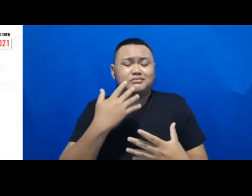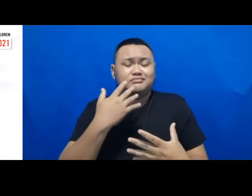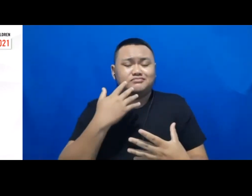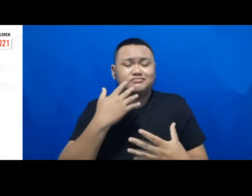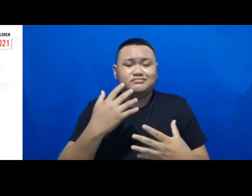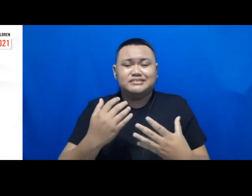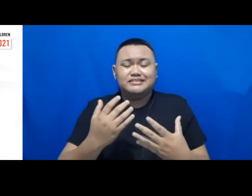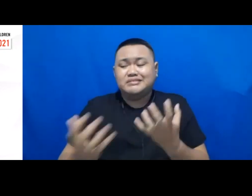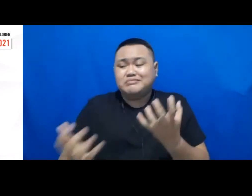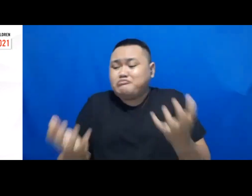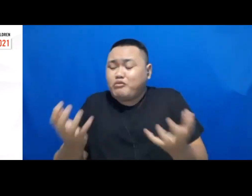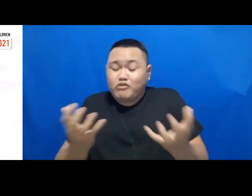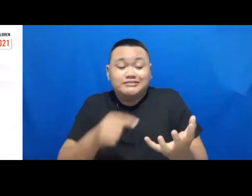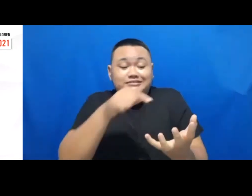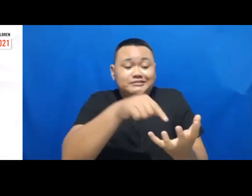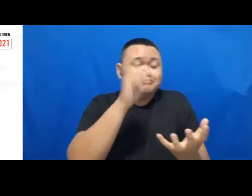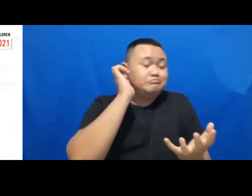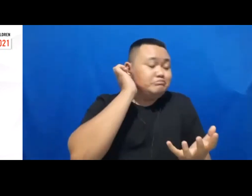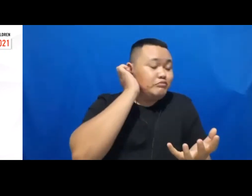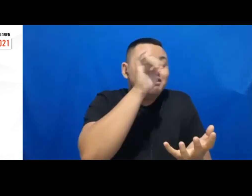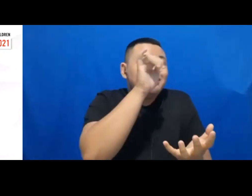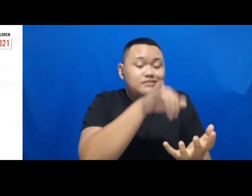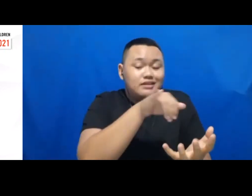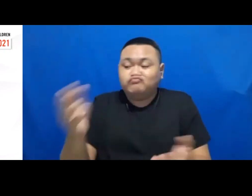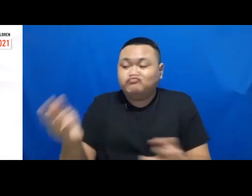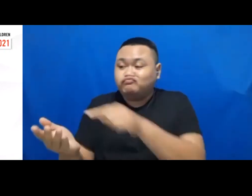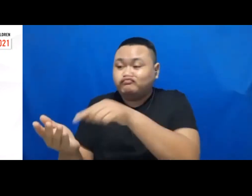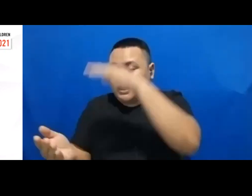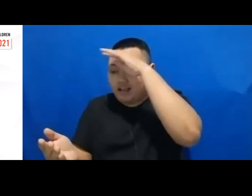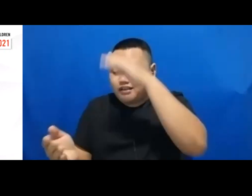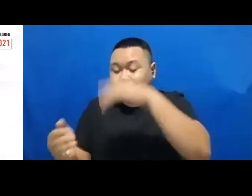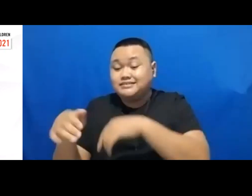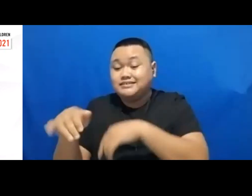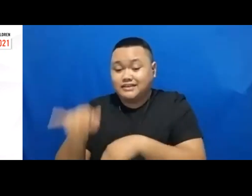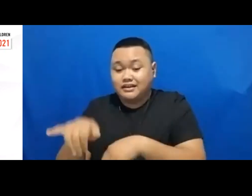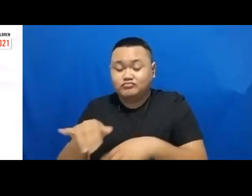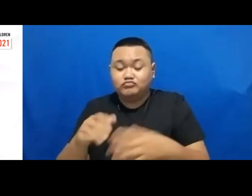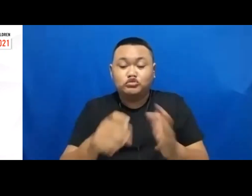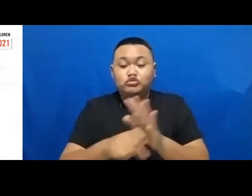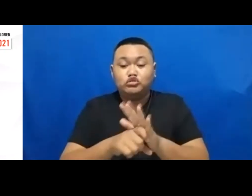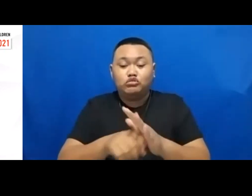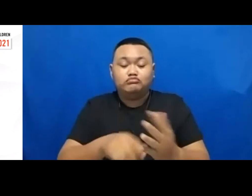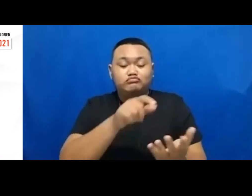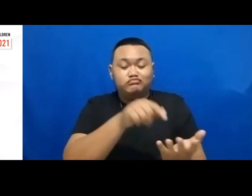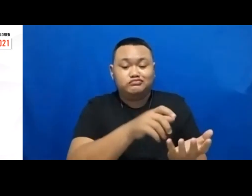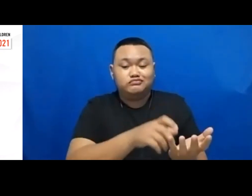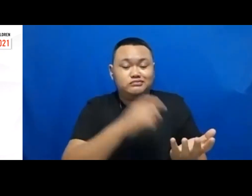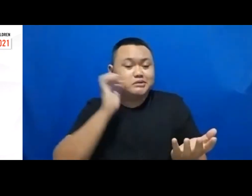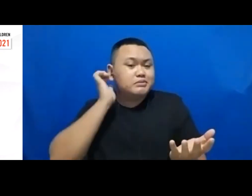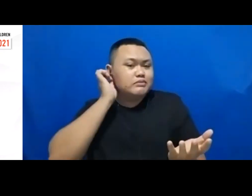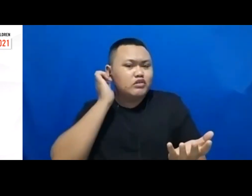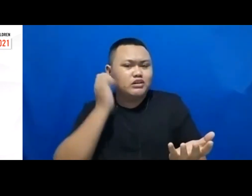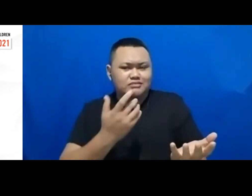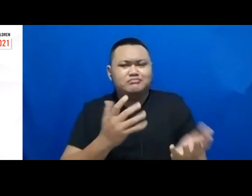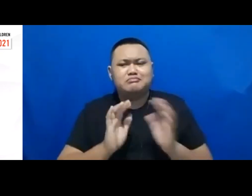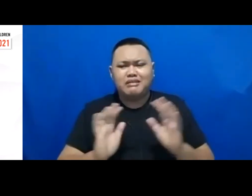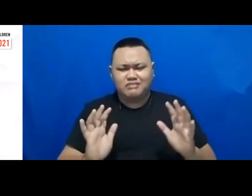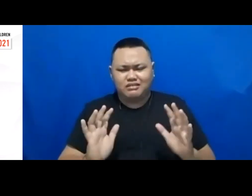itu sangat penting, dan termasuk peran kepala sekolah, saya pikir. Jadi dalam menerapkan responsif gender kepada anak-anak,